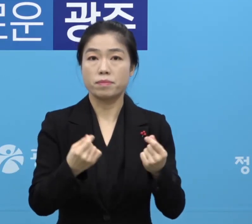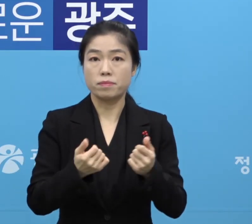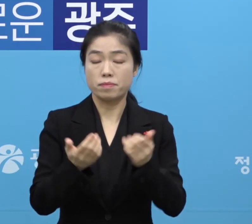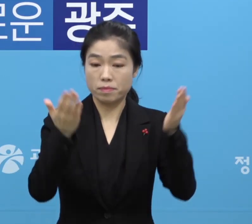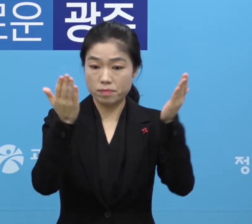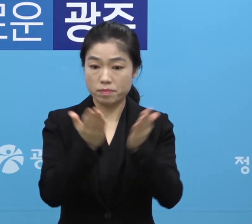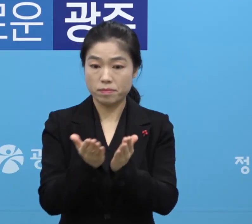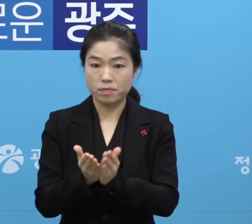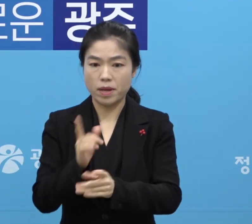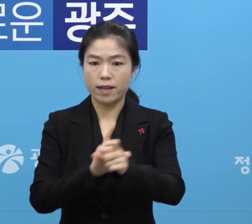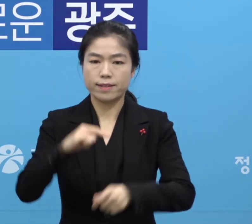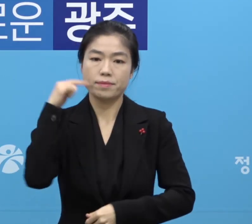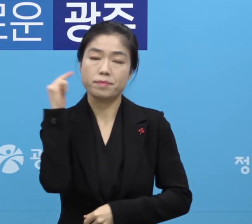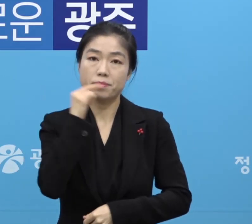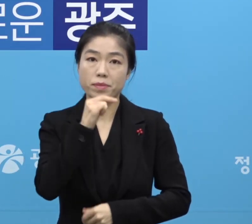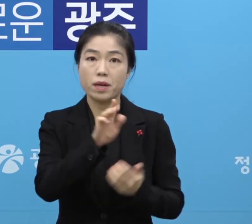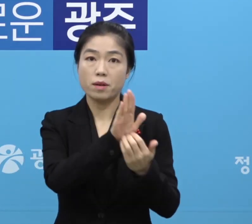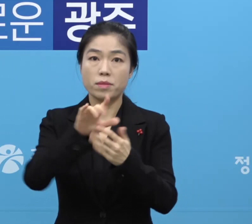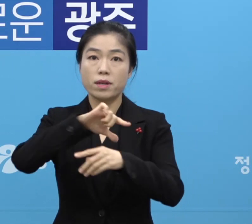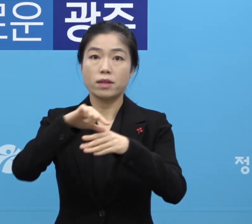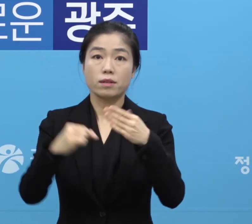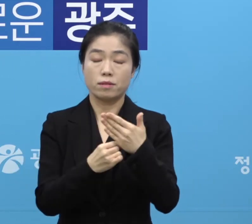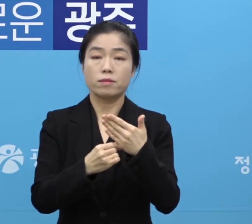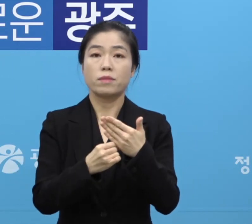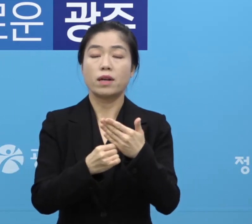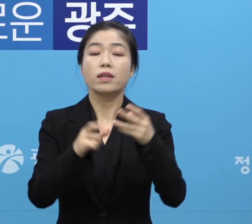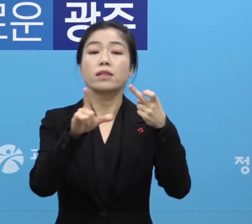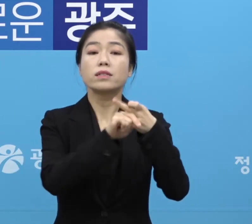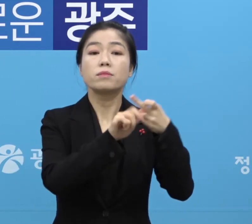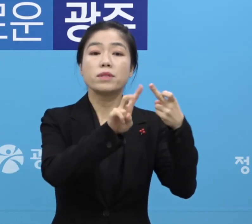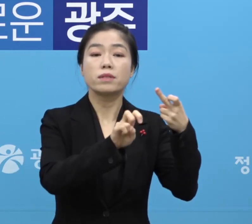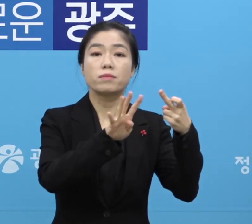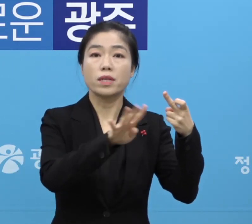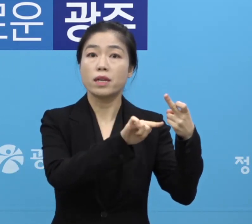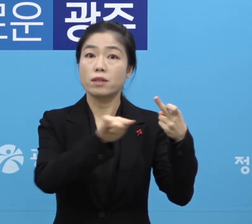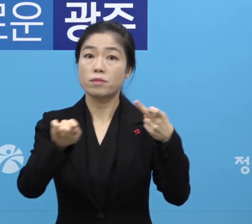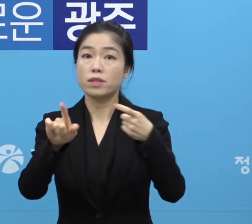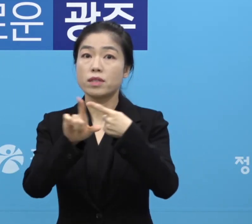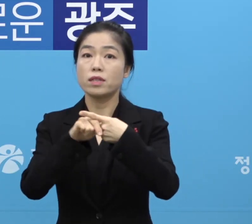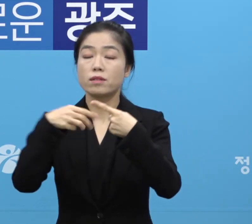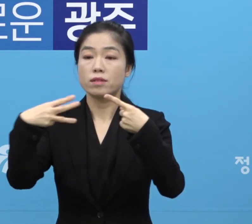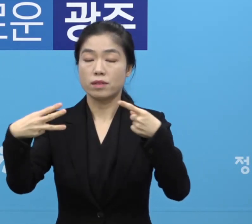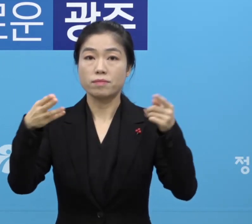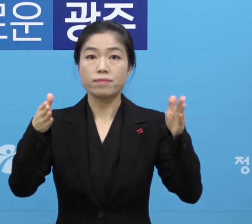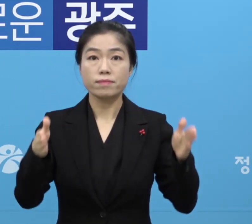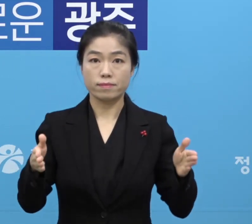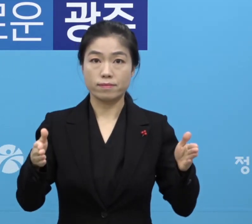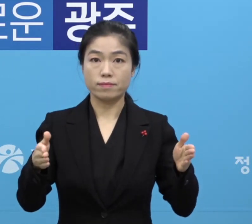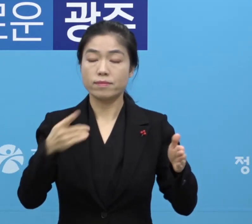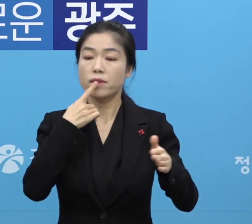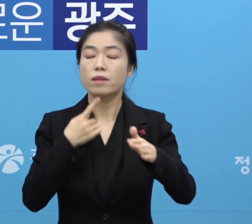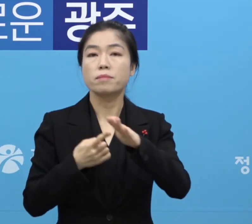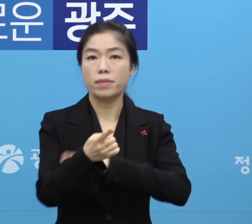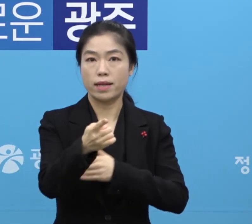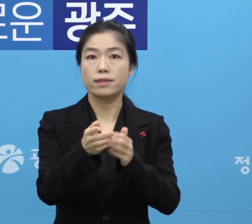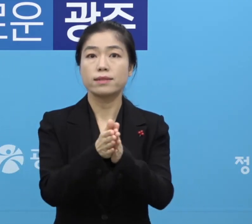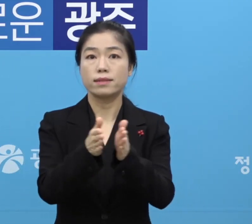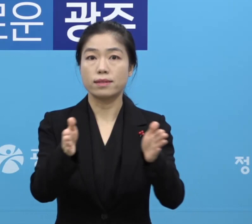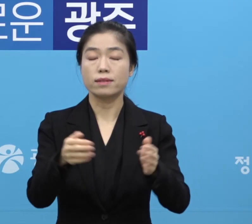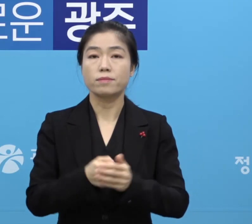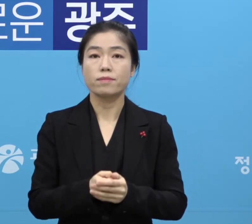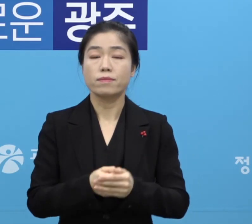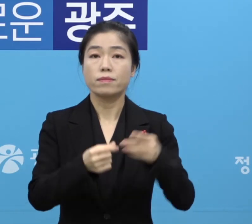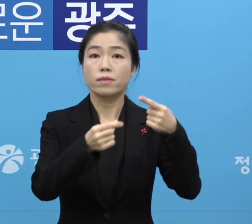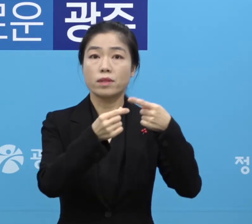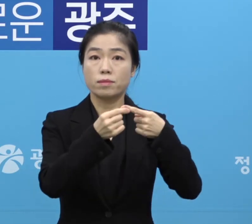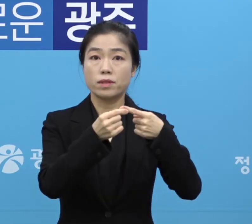대폭 강화된 방역 대책을 12월 24일부터 1월 3일까지 시행합니다.